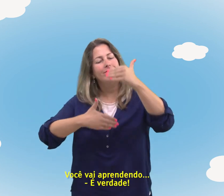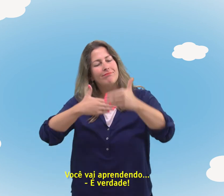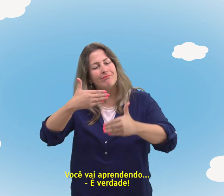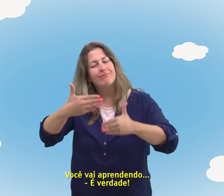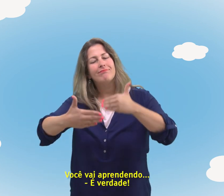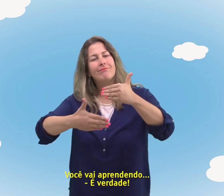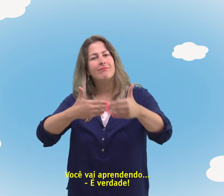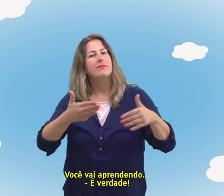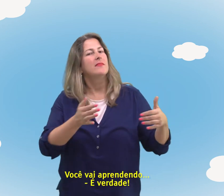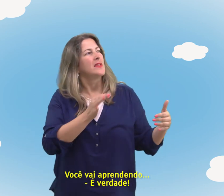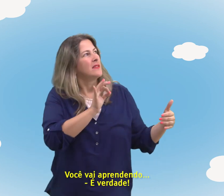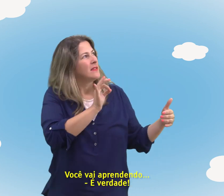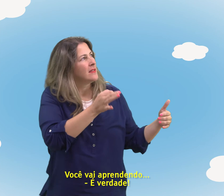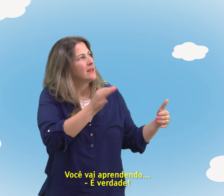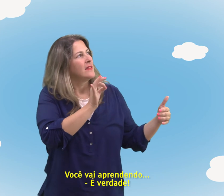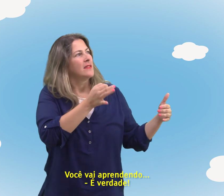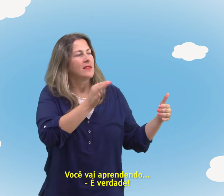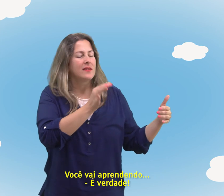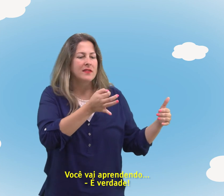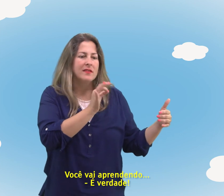você vai aprendendo é verdade